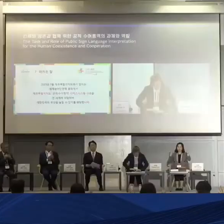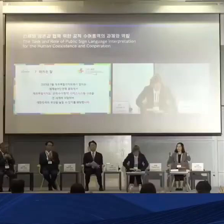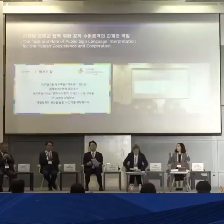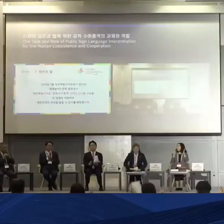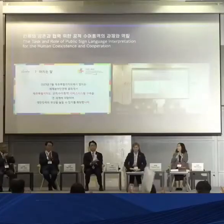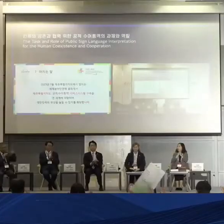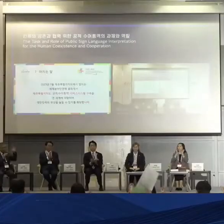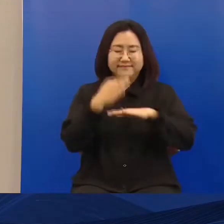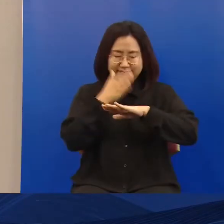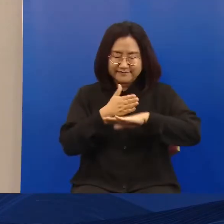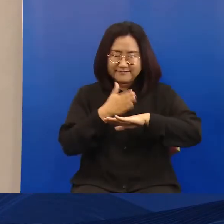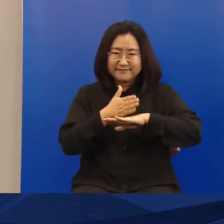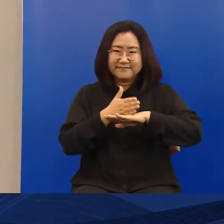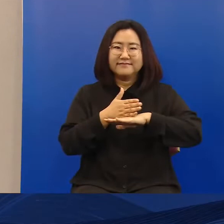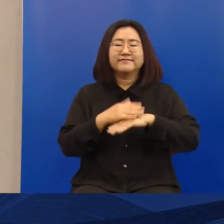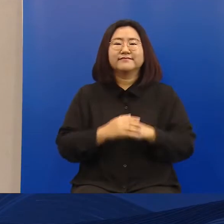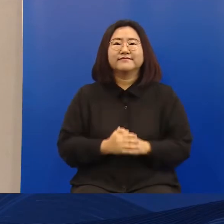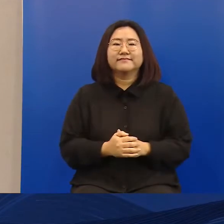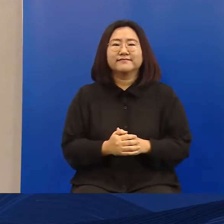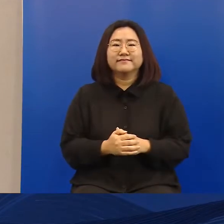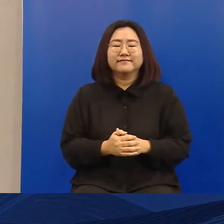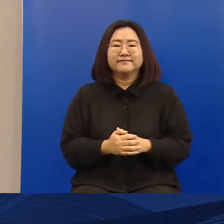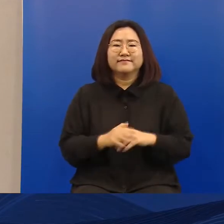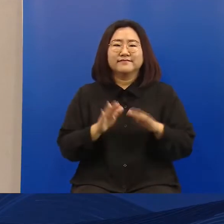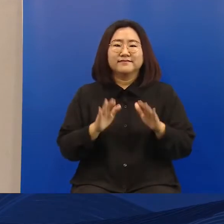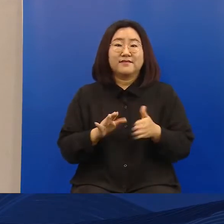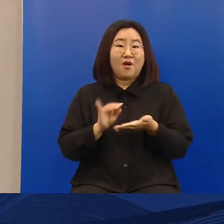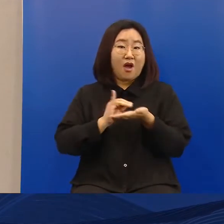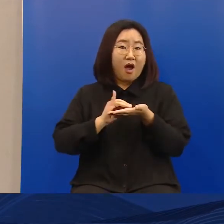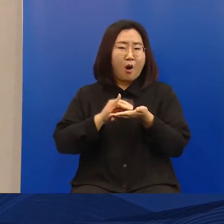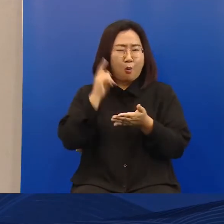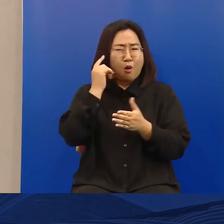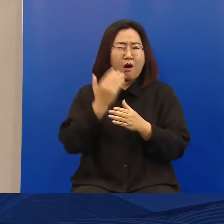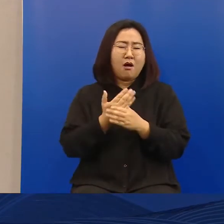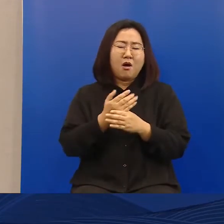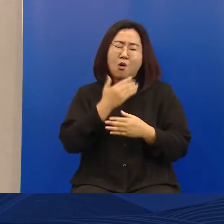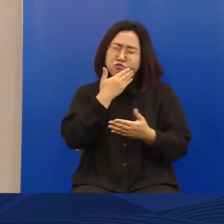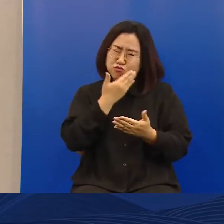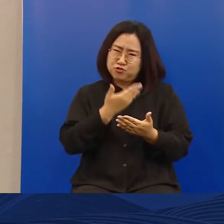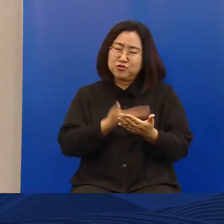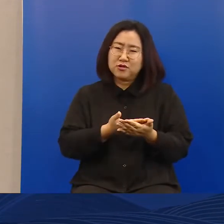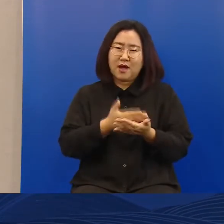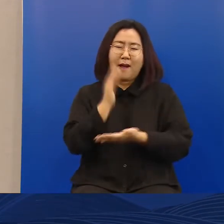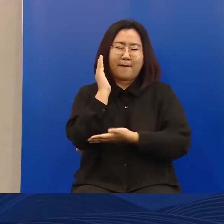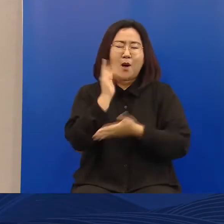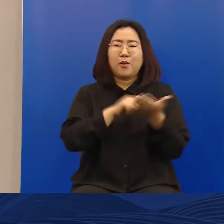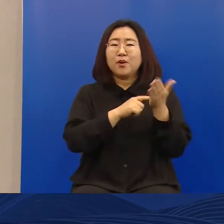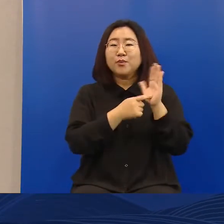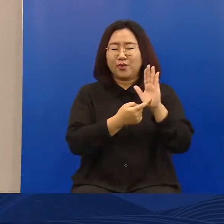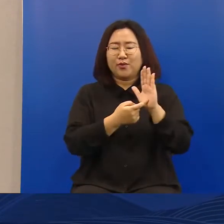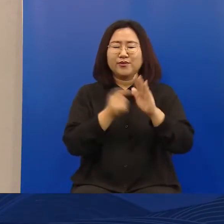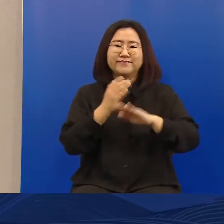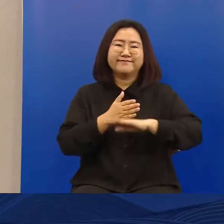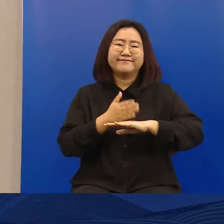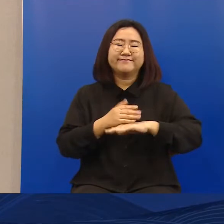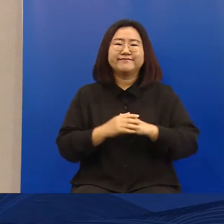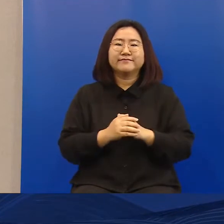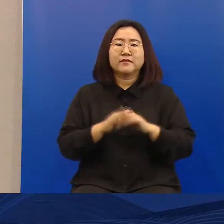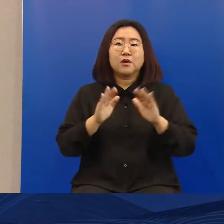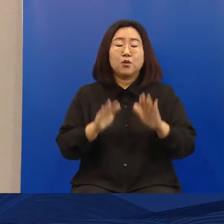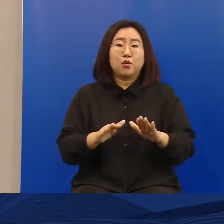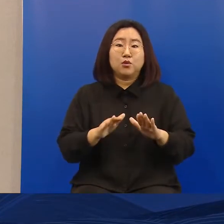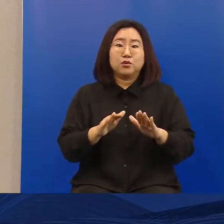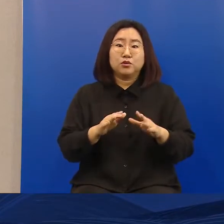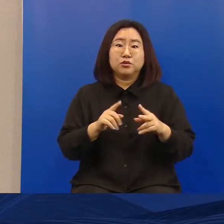감사합니다. 네, 감사합니다. 우리 안영애 박사님 너무 귀한 발표를 해주셨습니다. 오늘